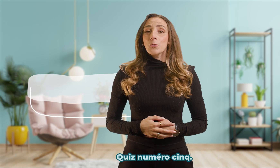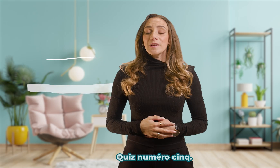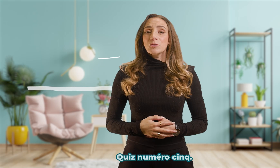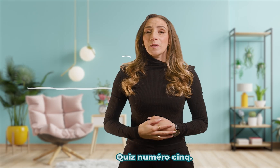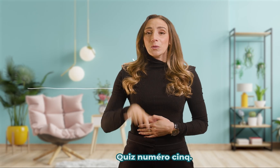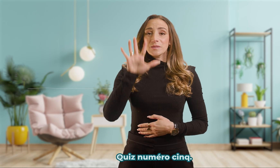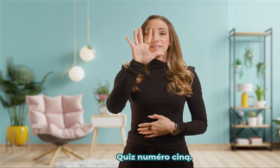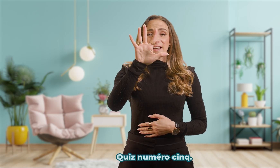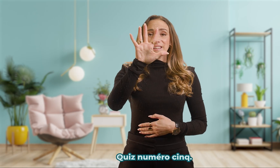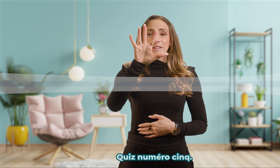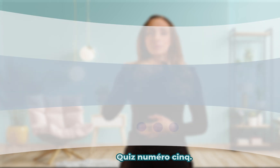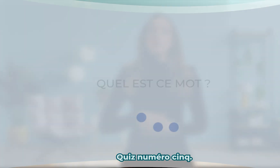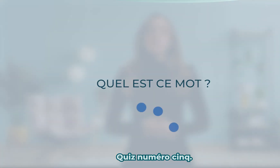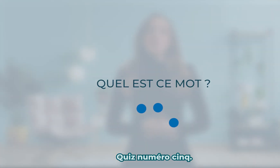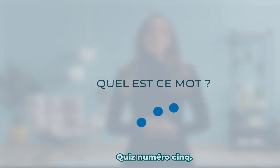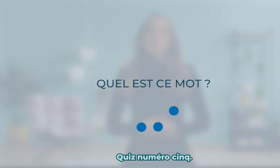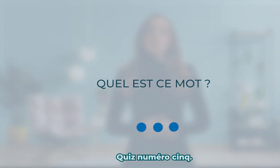Quiz numéro 5.